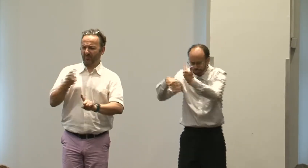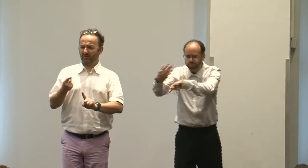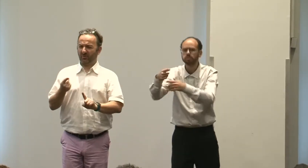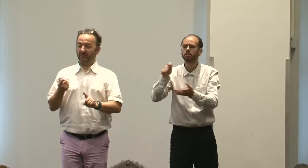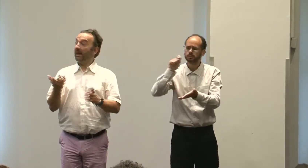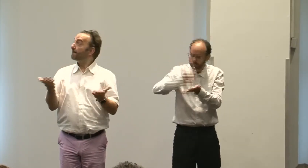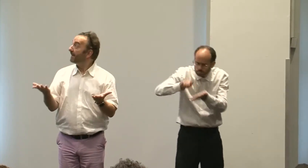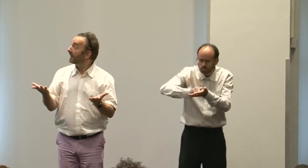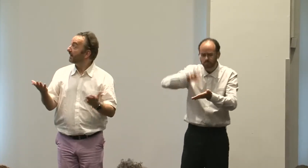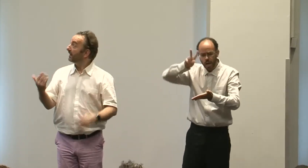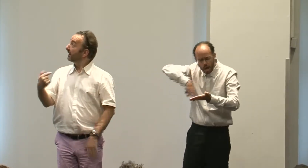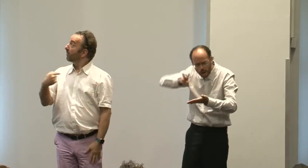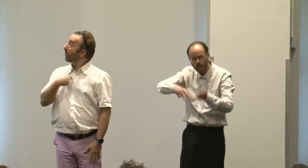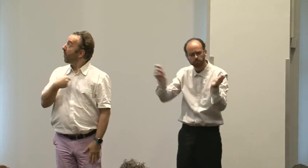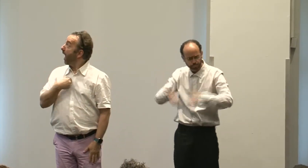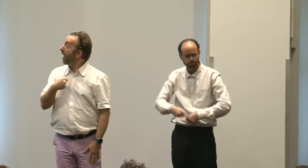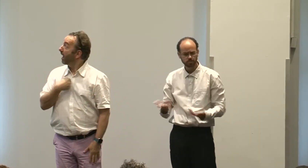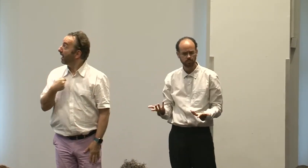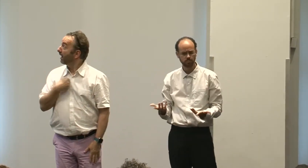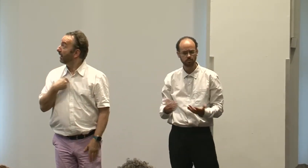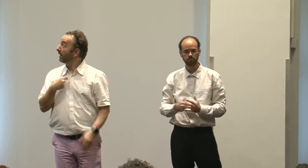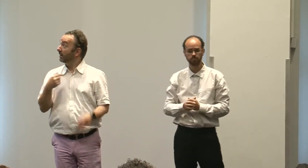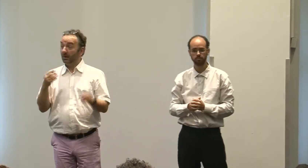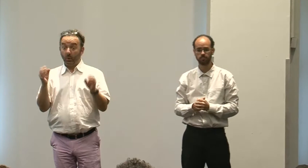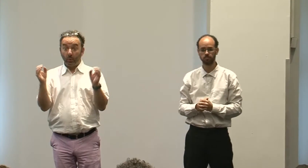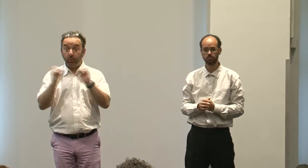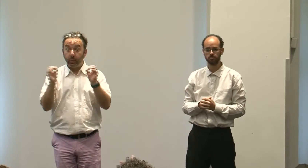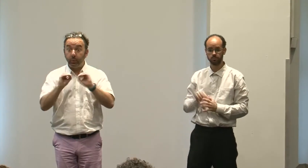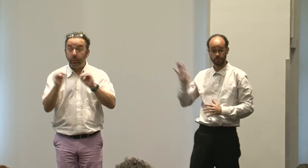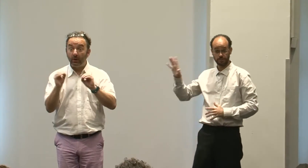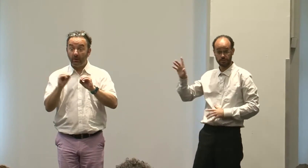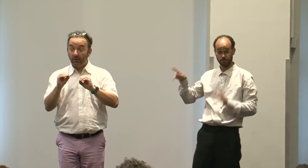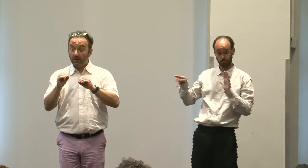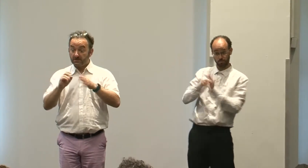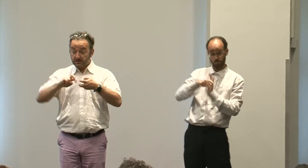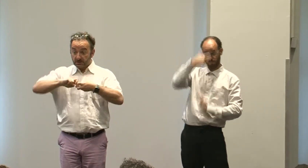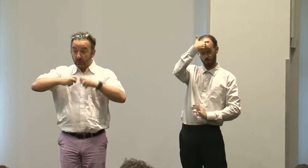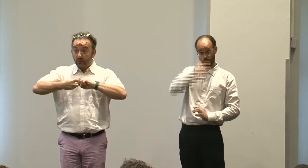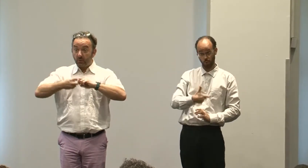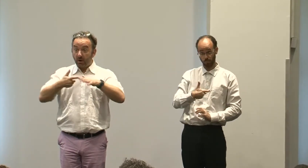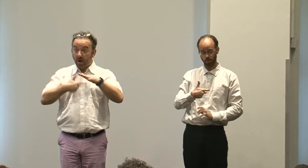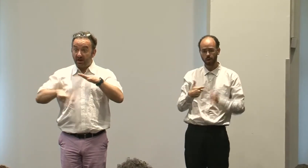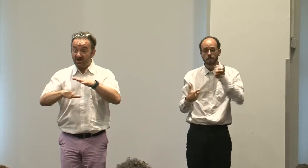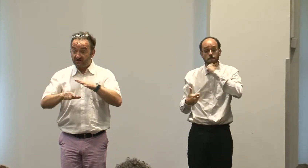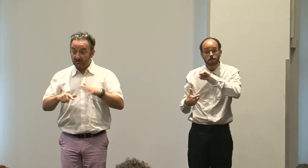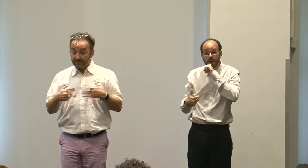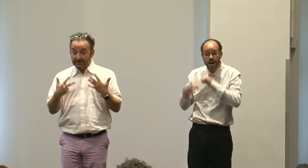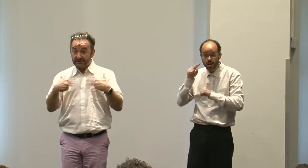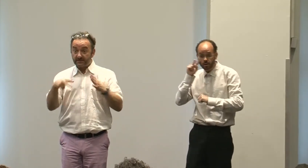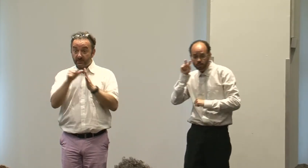de linguagem. Ele disse que eu poderia aprender a ler, poderia aprender a escrever, que eu poderia me desenvolver.